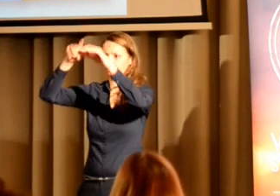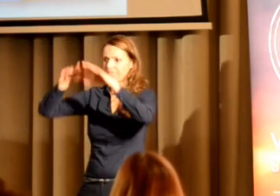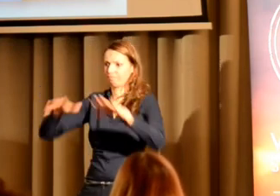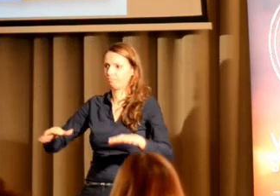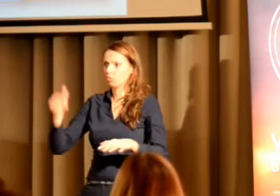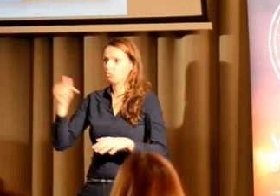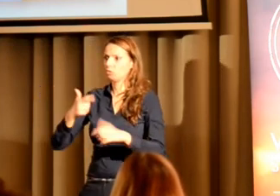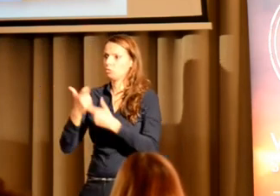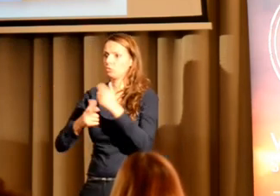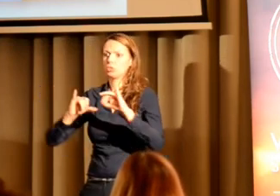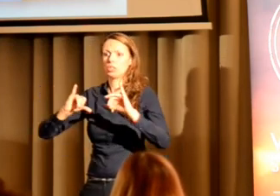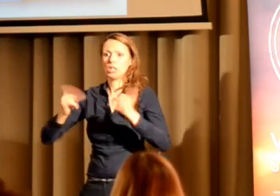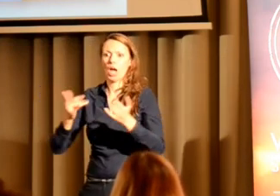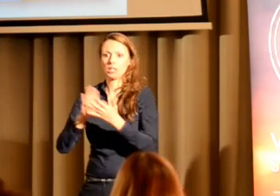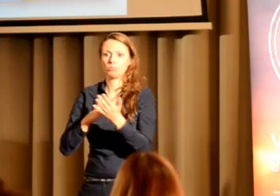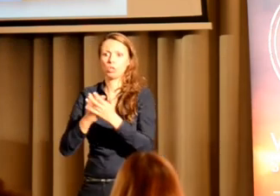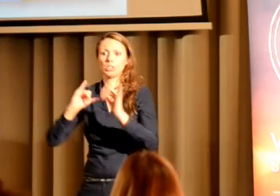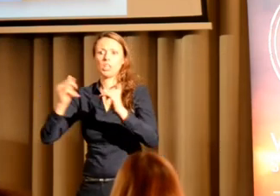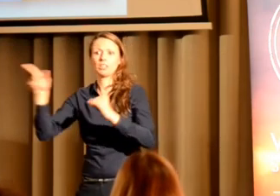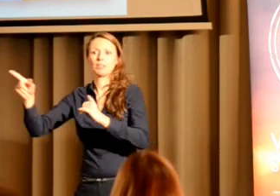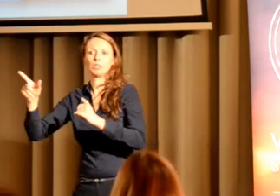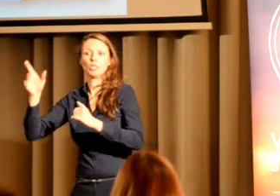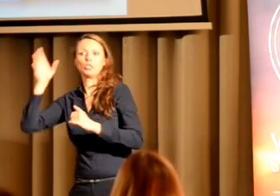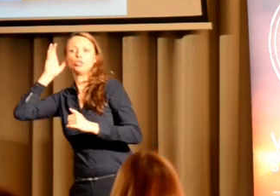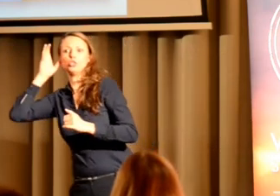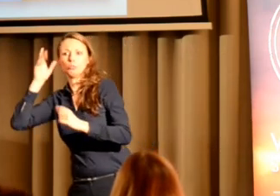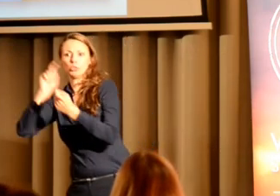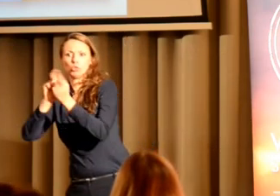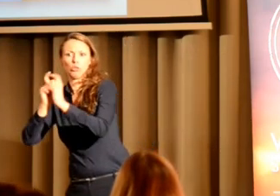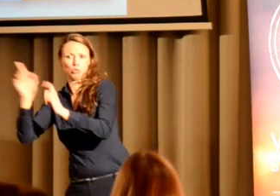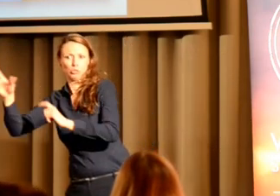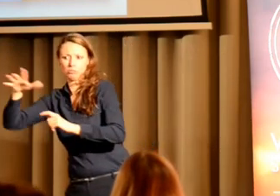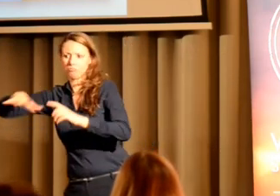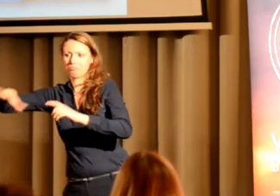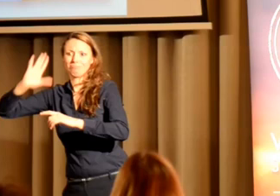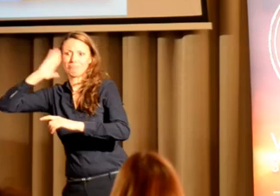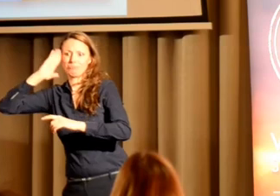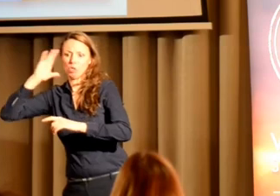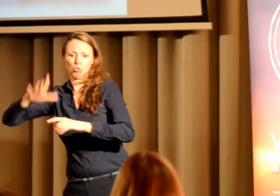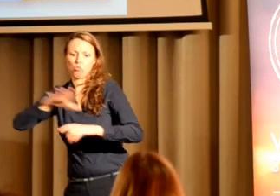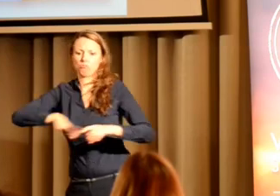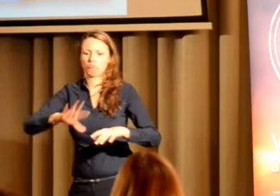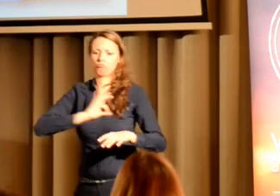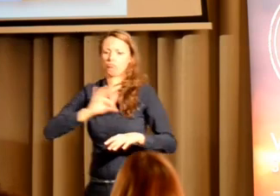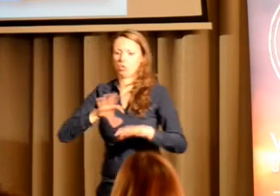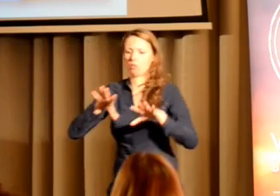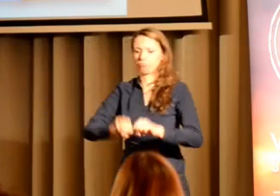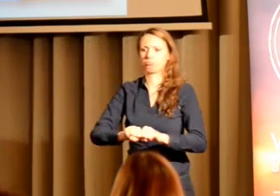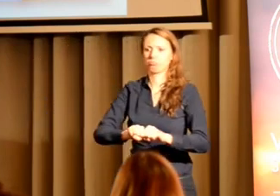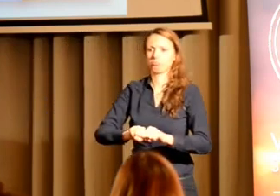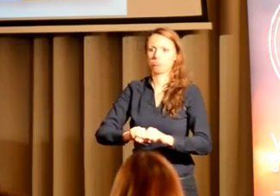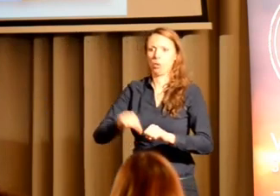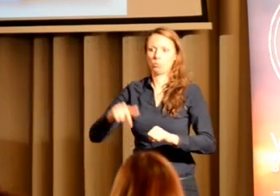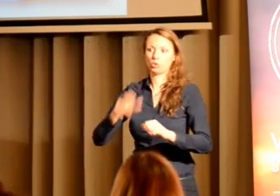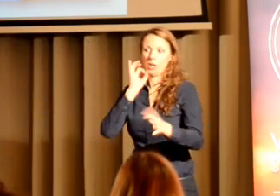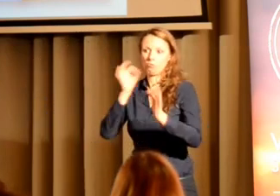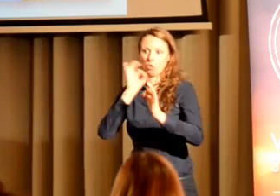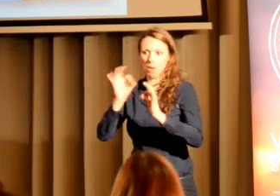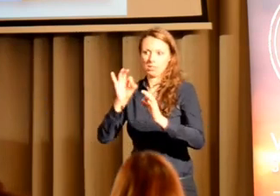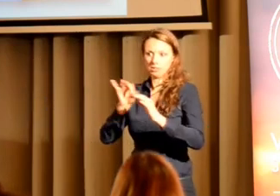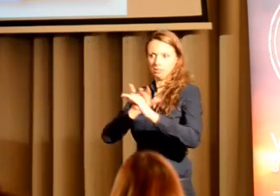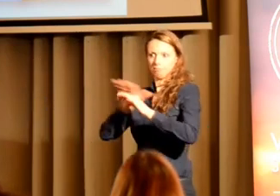polowanie, jak dać znać sąsiadom, że to terytorium już jest zajęte. Jakoś musimy wymienić informacje, prawda? I wilki mają kilka takich